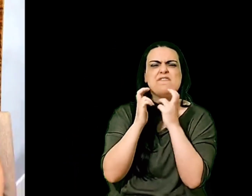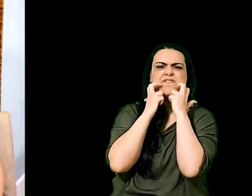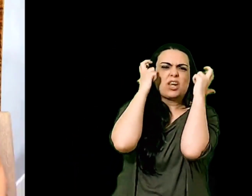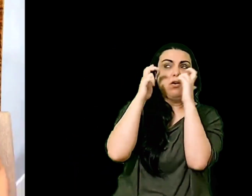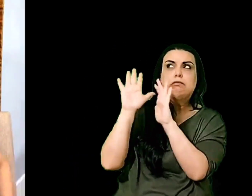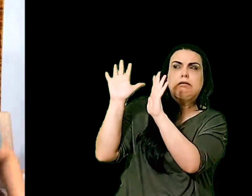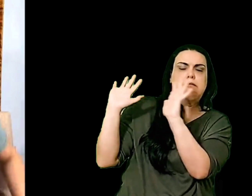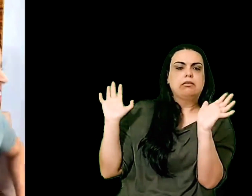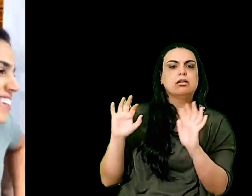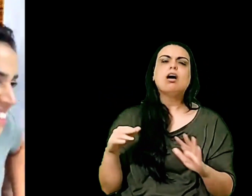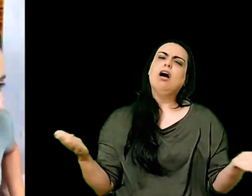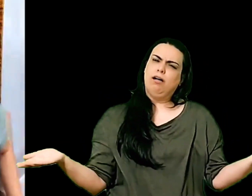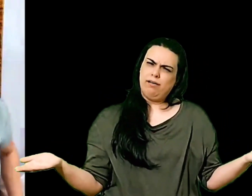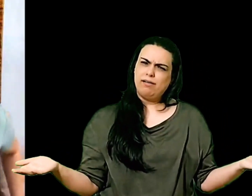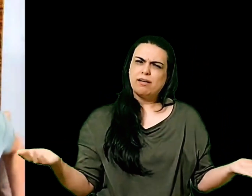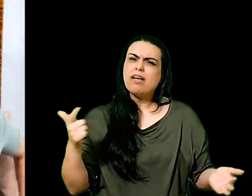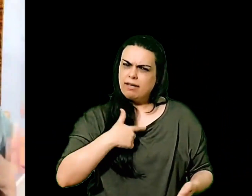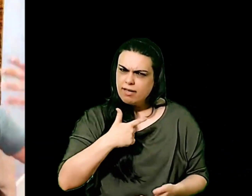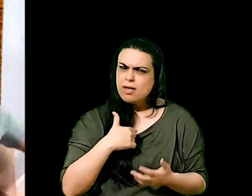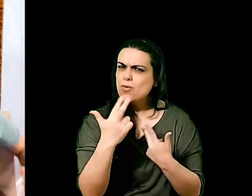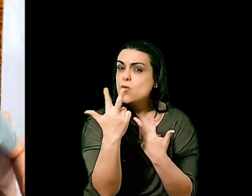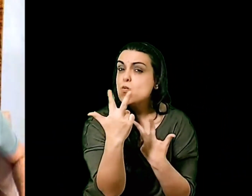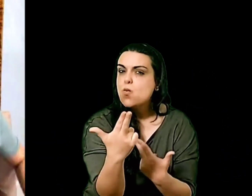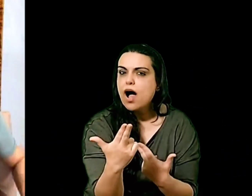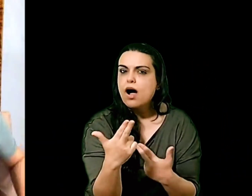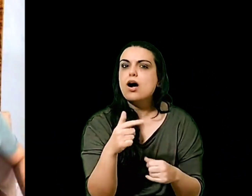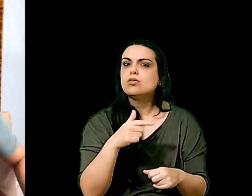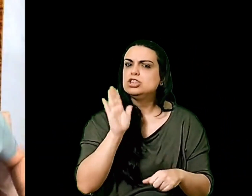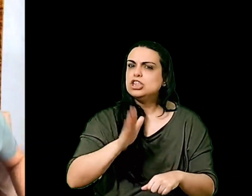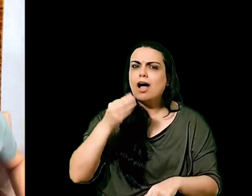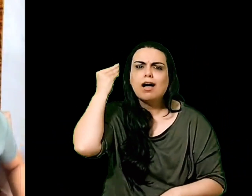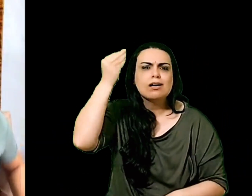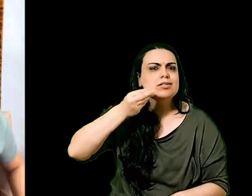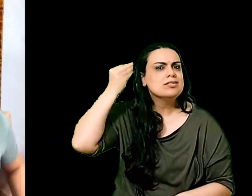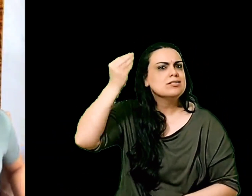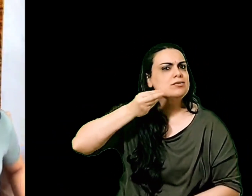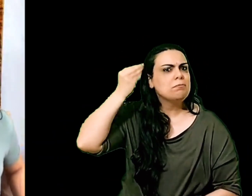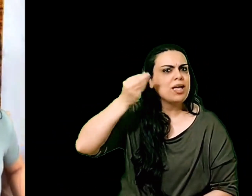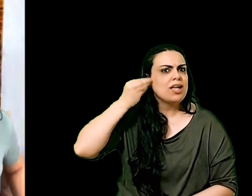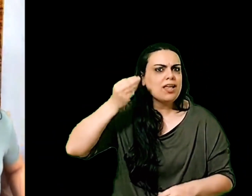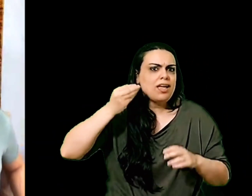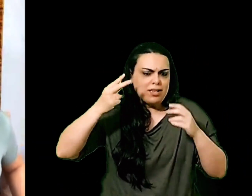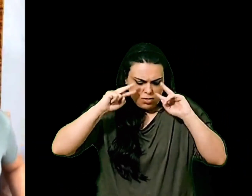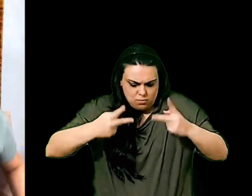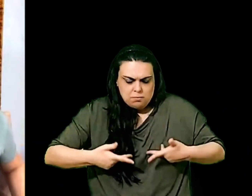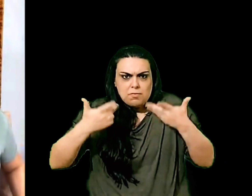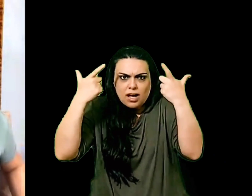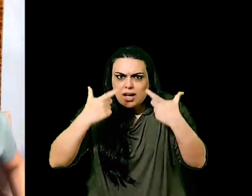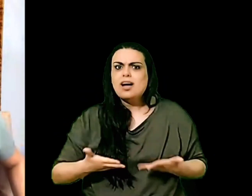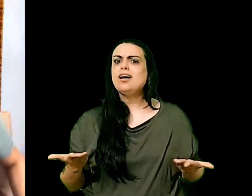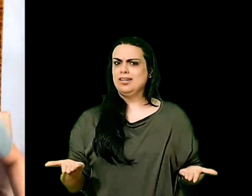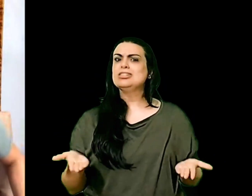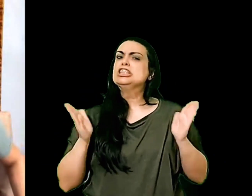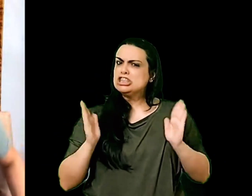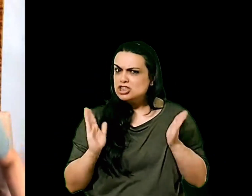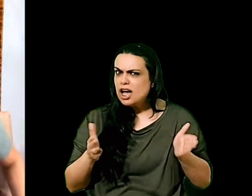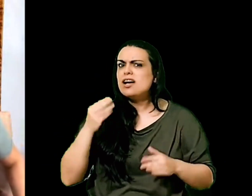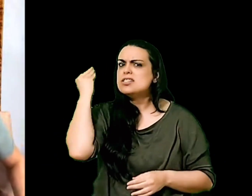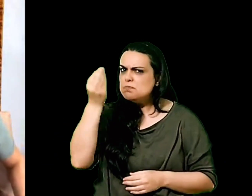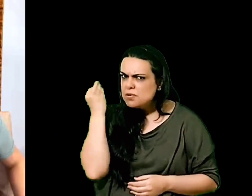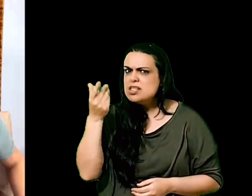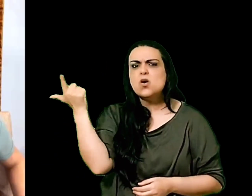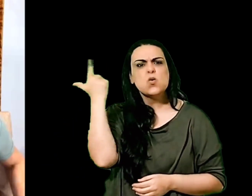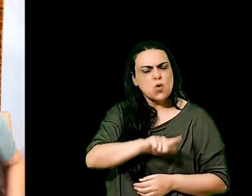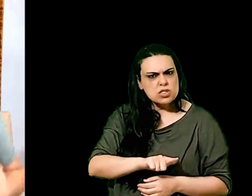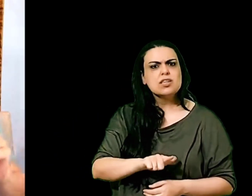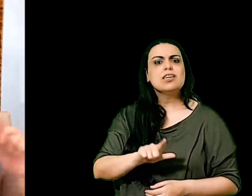vergonha de Deus. Ah, gente. Aqui tem alguém de carne e osso que passou pelo processo para dizer para vocês como é que se passa por ele, pela